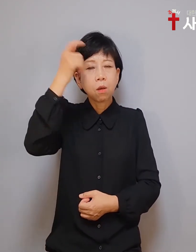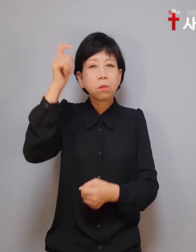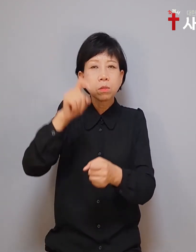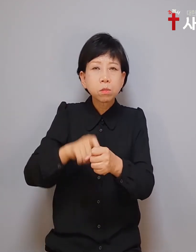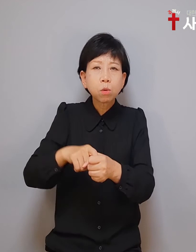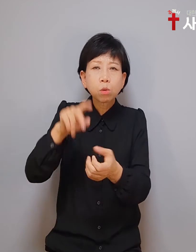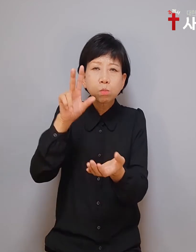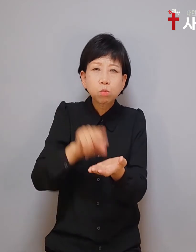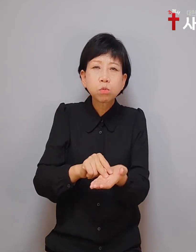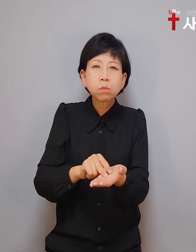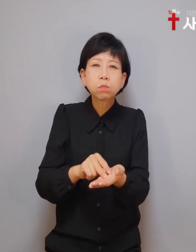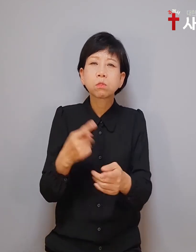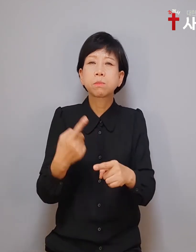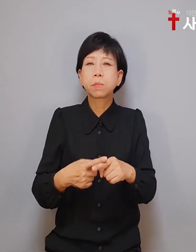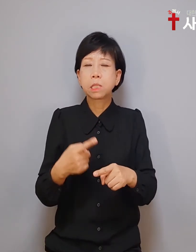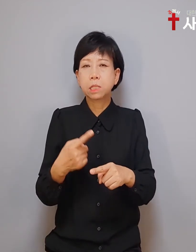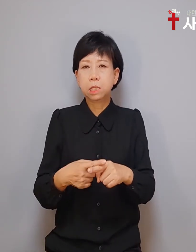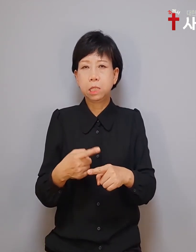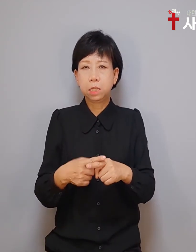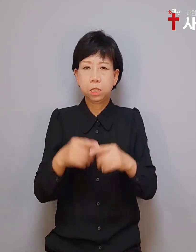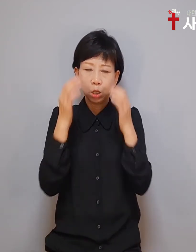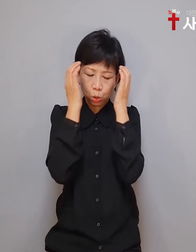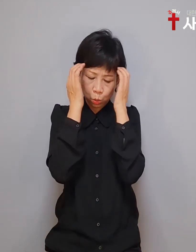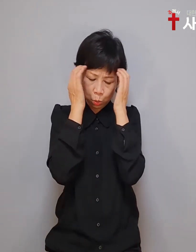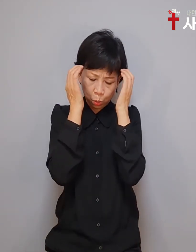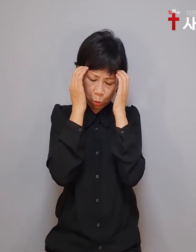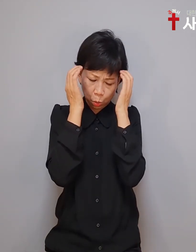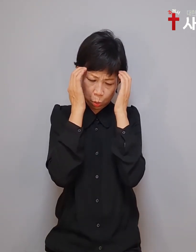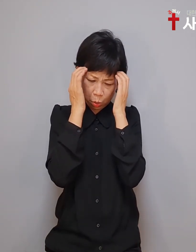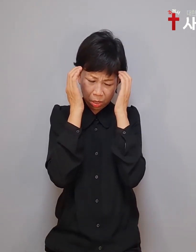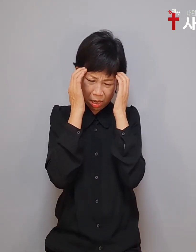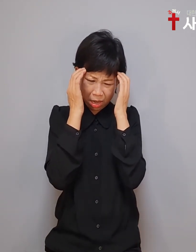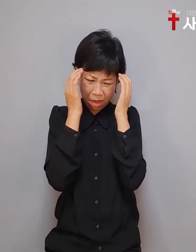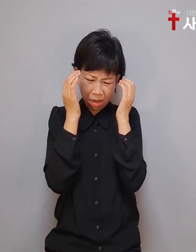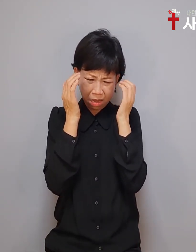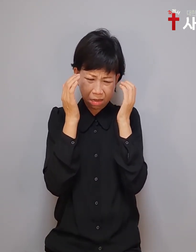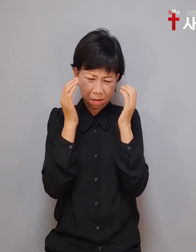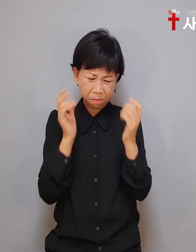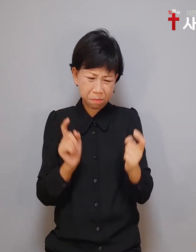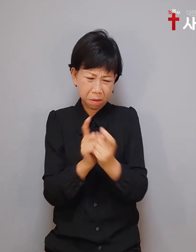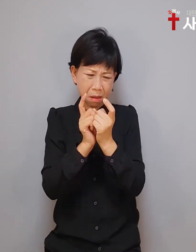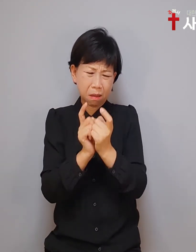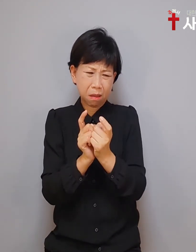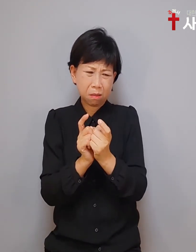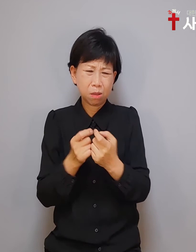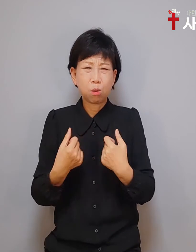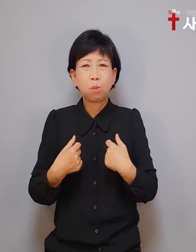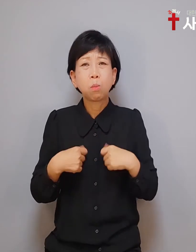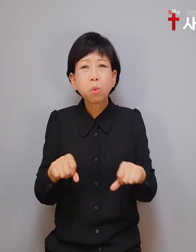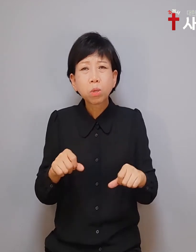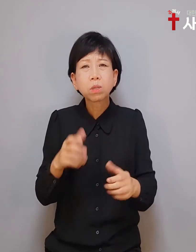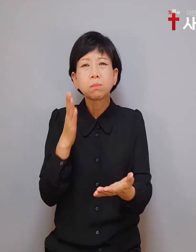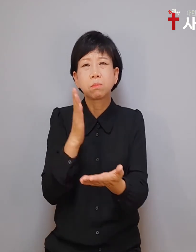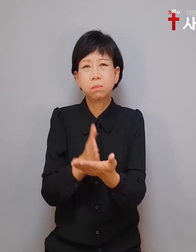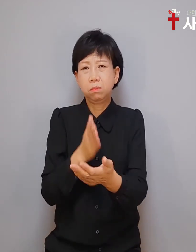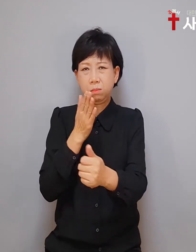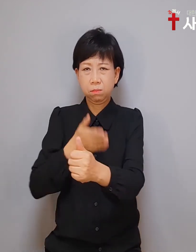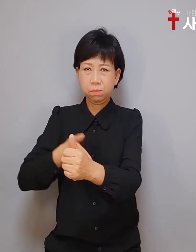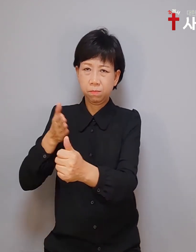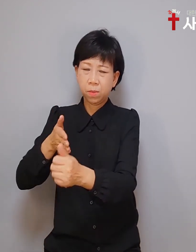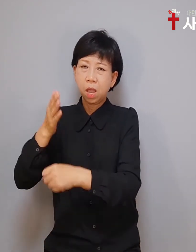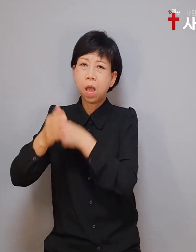성도 여러분, 고난과 시련이 찾아왔다고 해서 일찌감치 포기하는 일이 없기를 바랍니다. 오히려 하나님 안에서